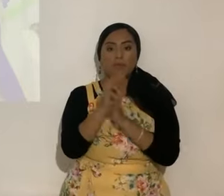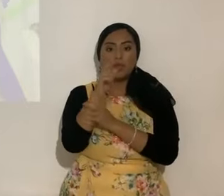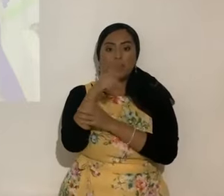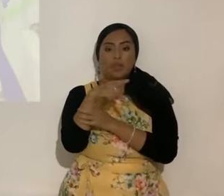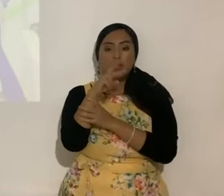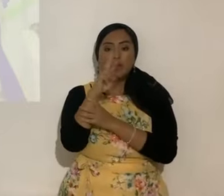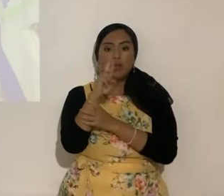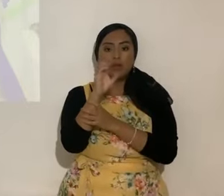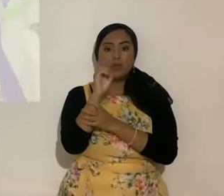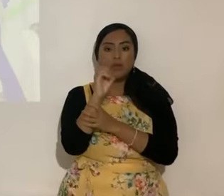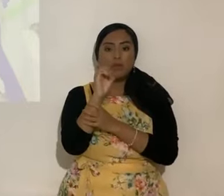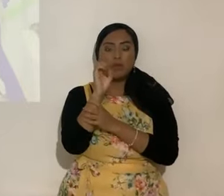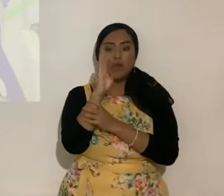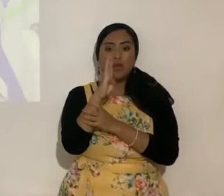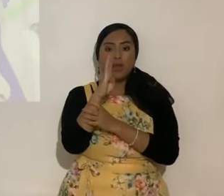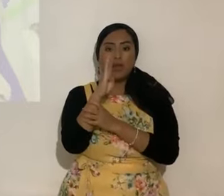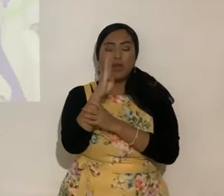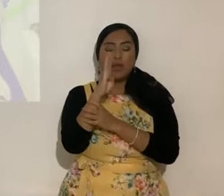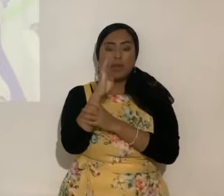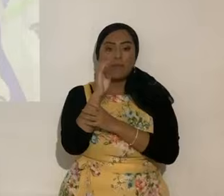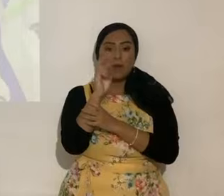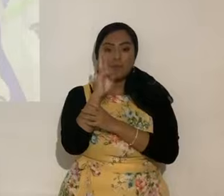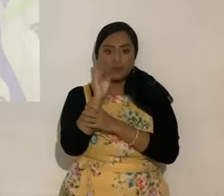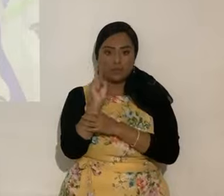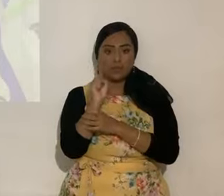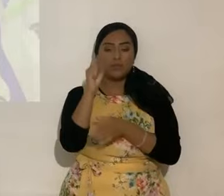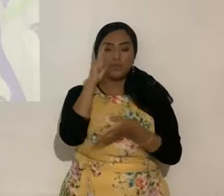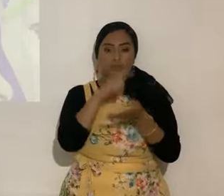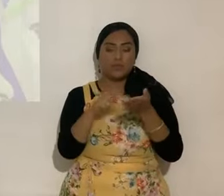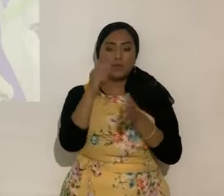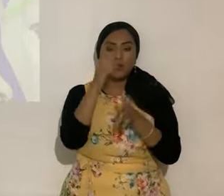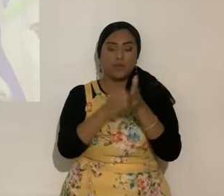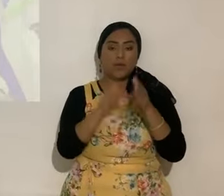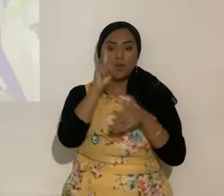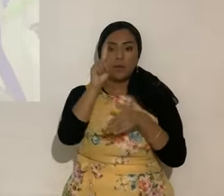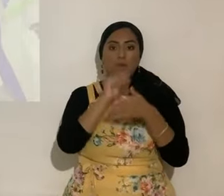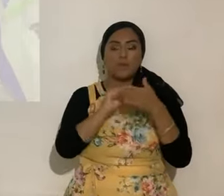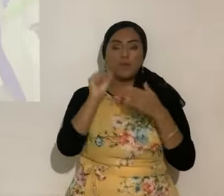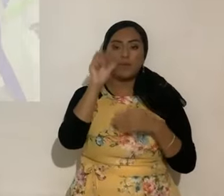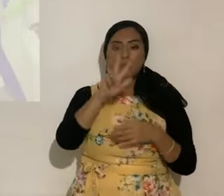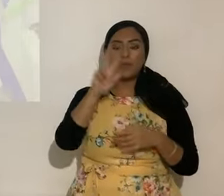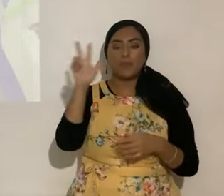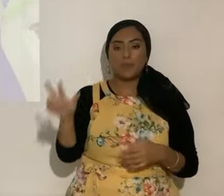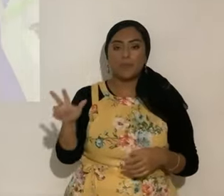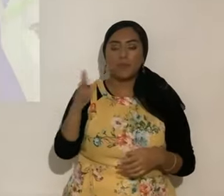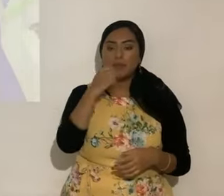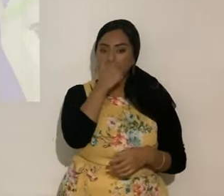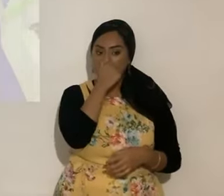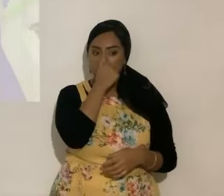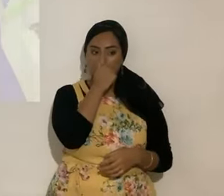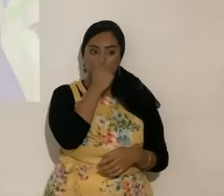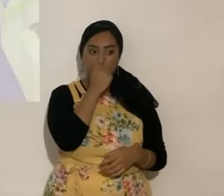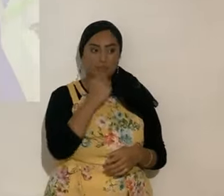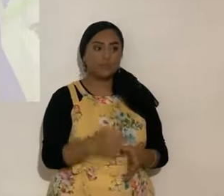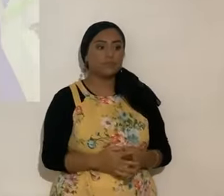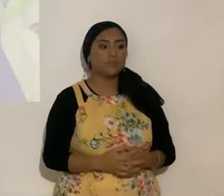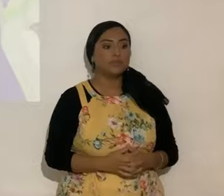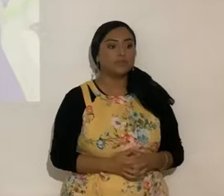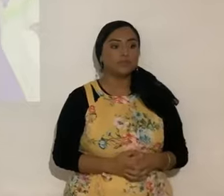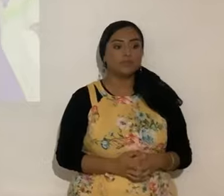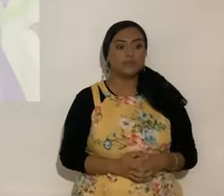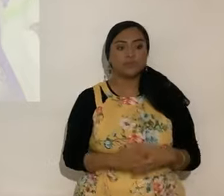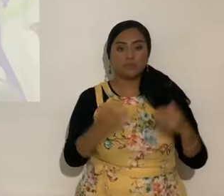abran su Biblia en el libro de Proverbios, y vamos a buscar el capítulo 1 y el verso 33. Proverbios 1, verso 33.